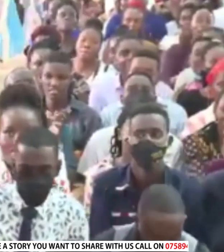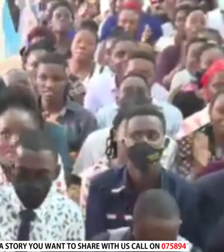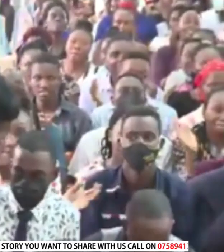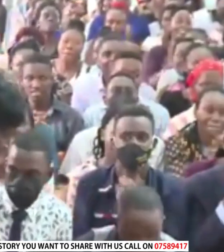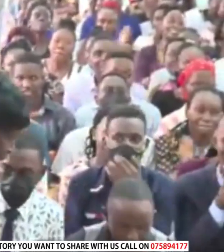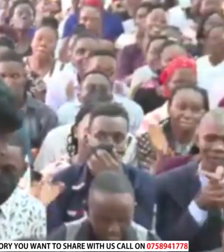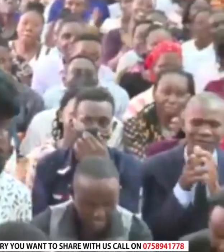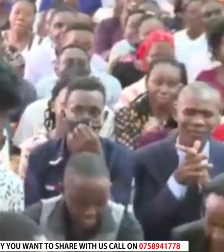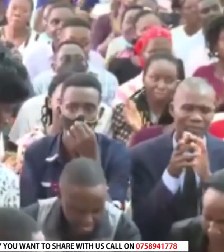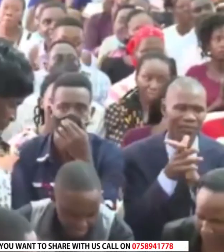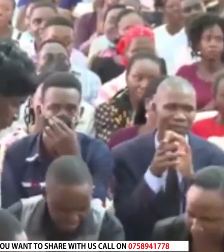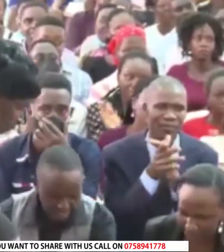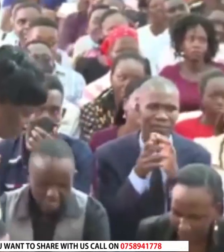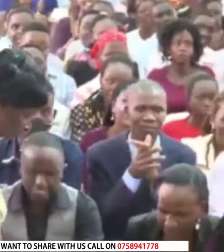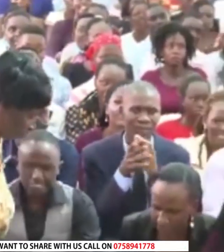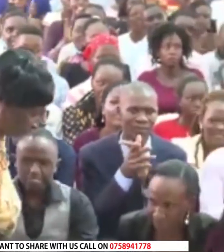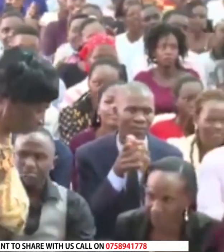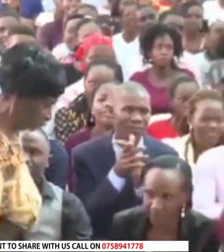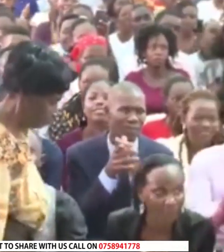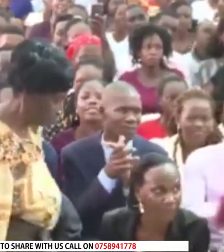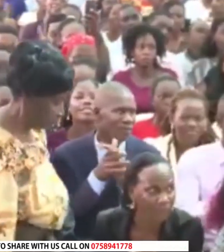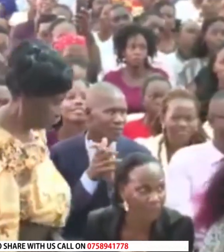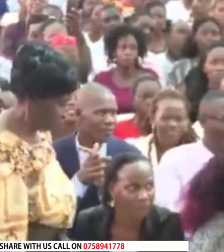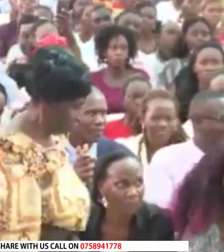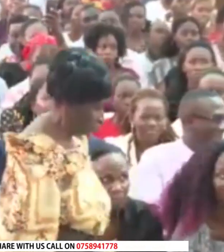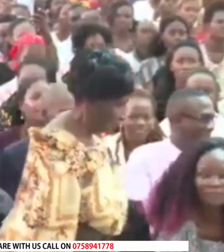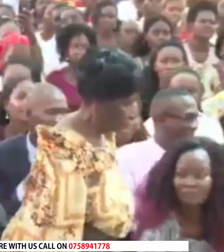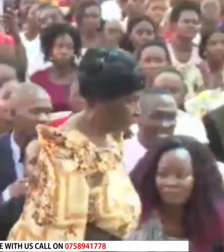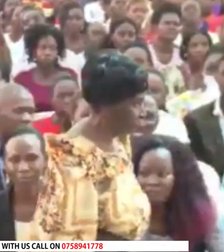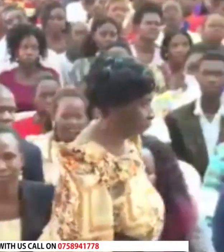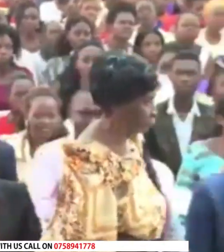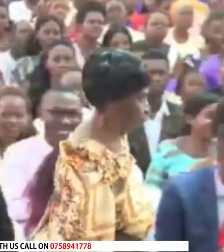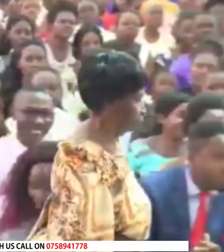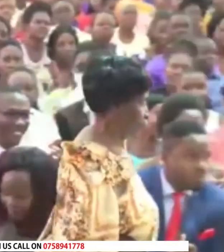muteke wali muntebe yange sebo kawali muntebe yanga tulao